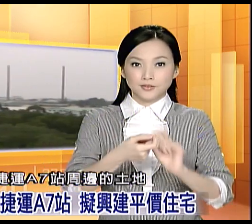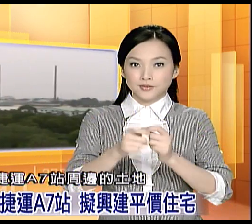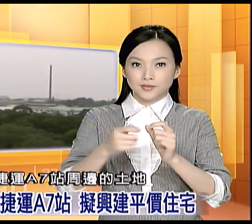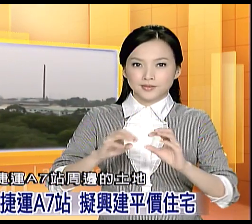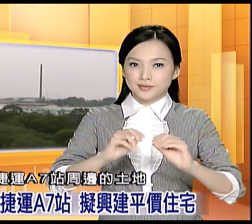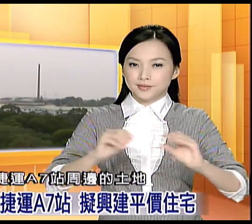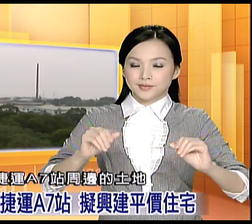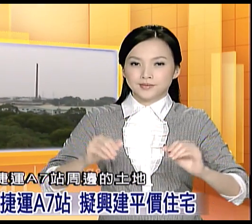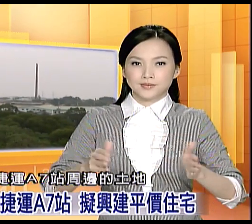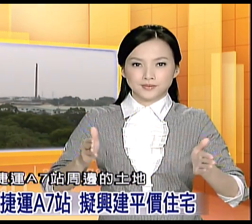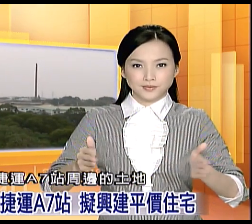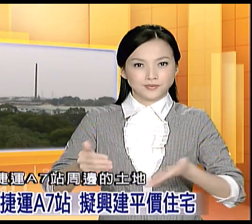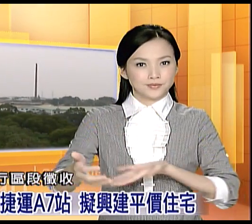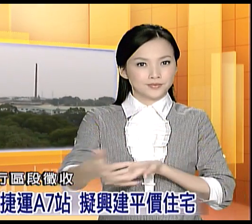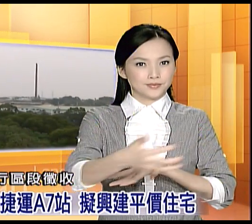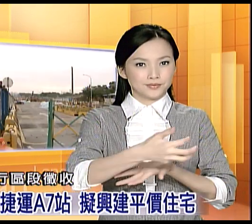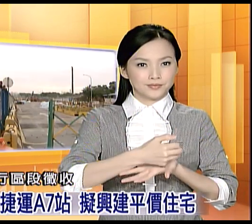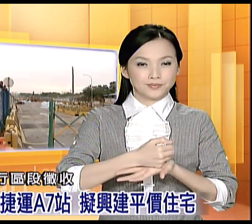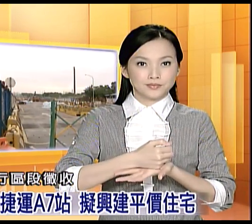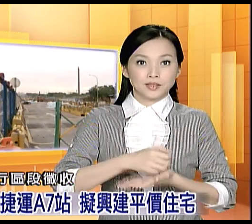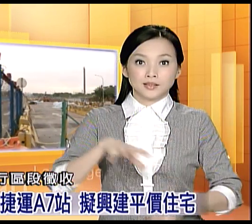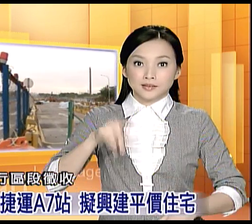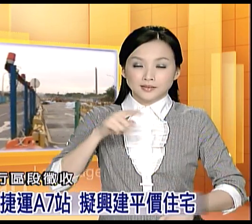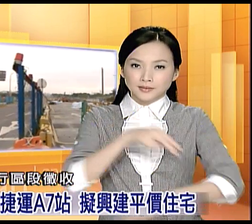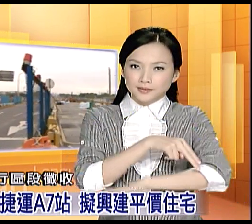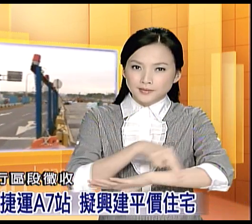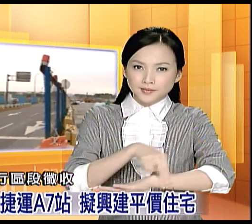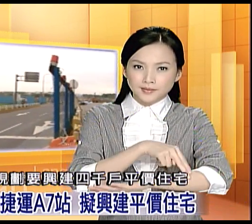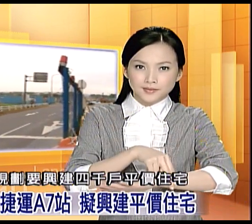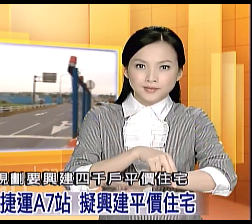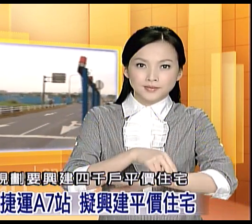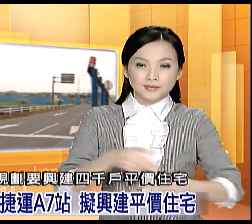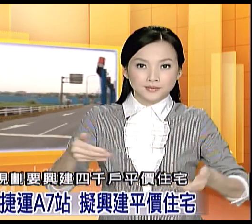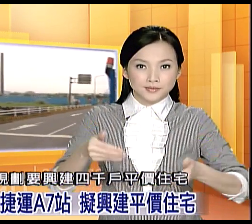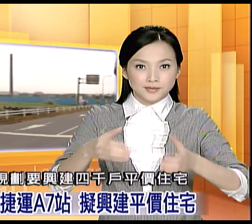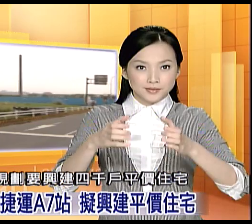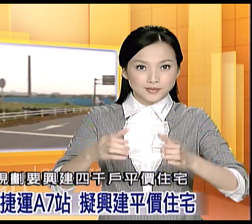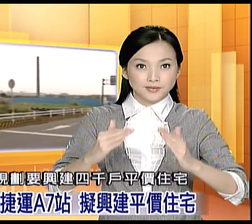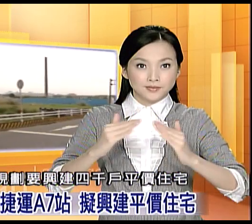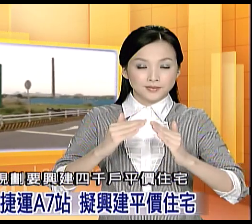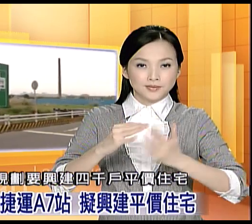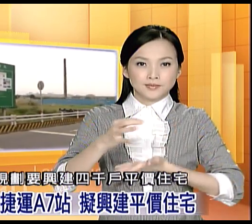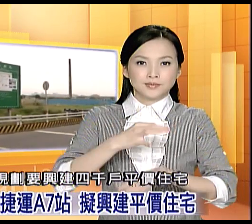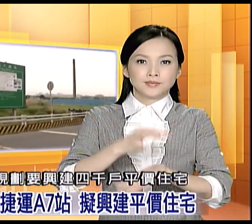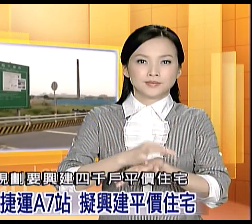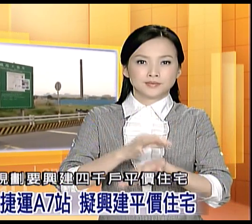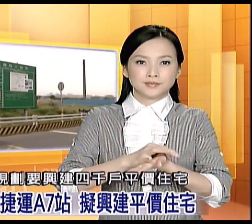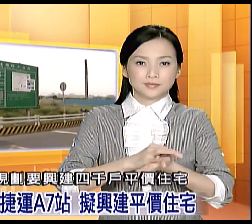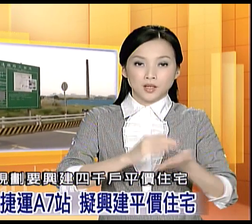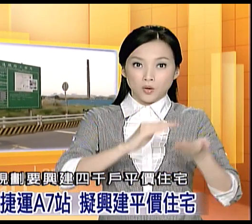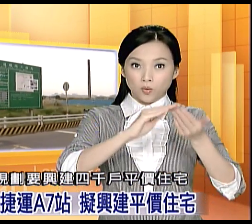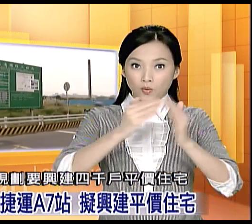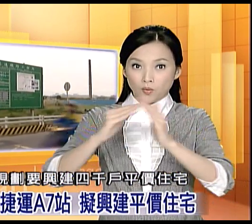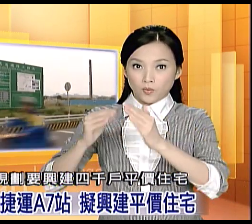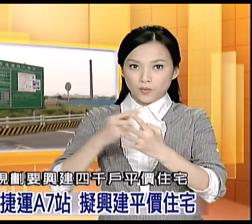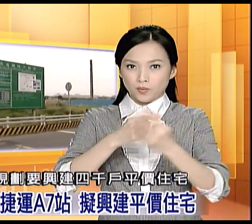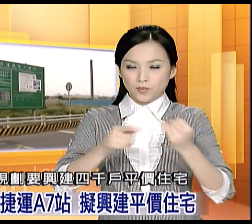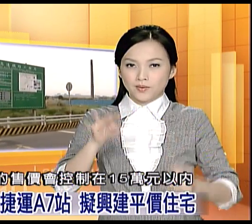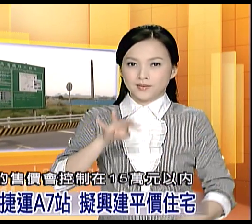站周边的土地来进行区段征收。初步规划要新建4000户平价住宅，